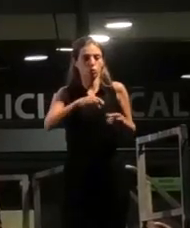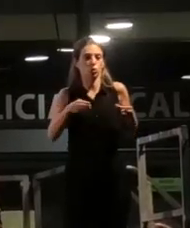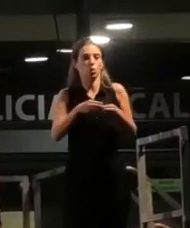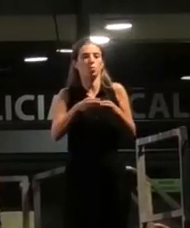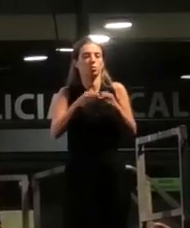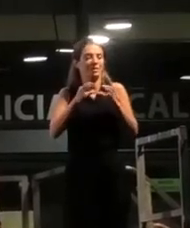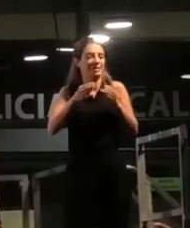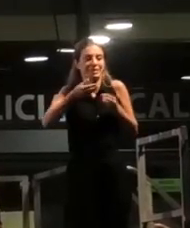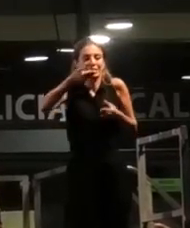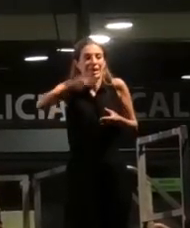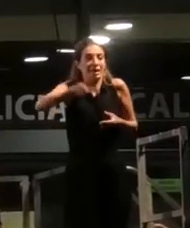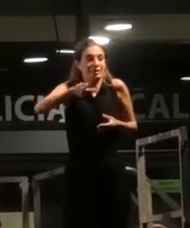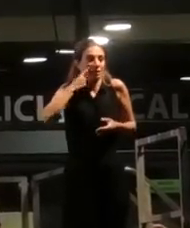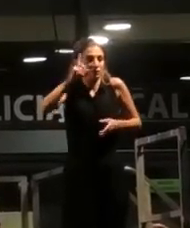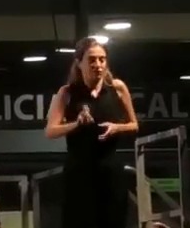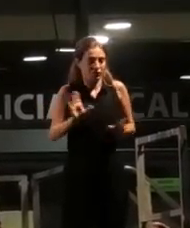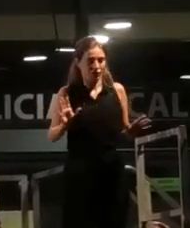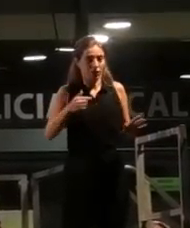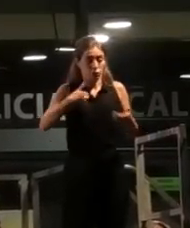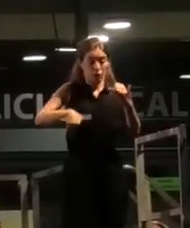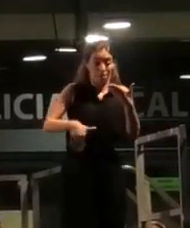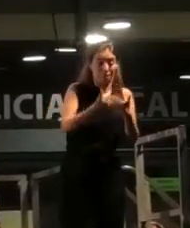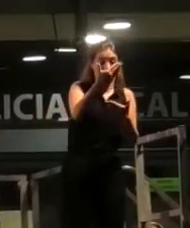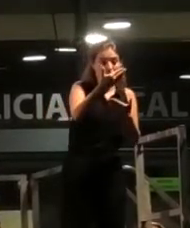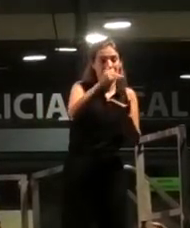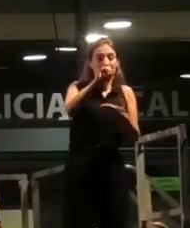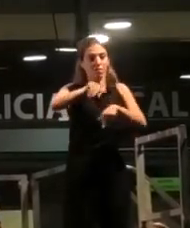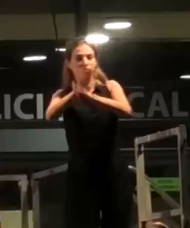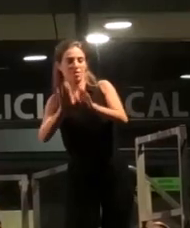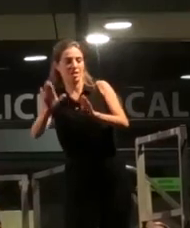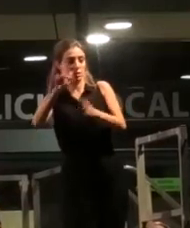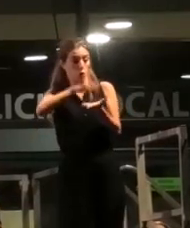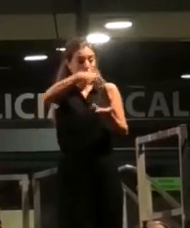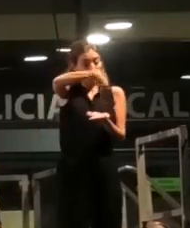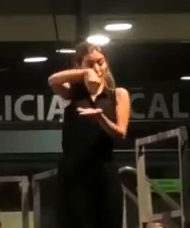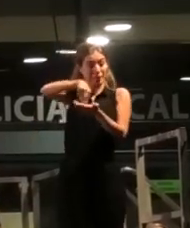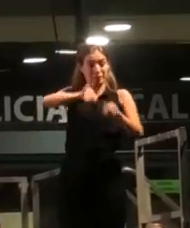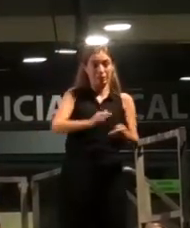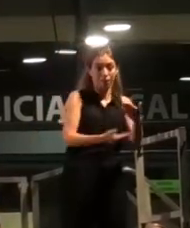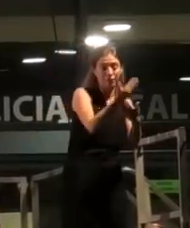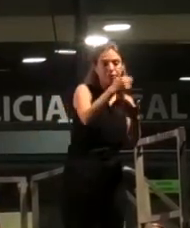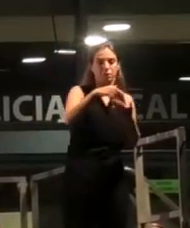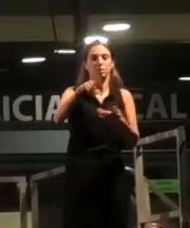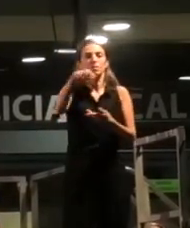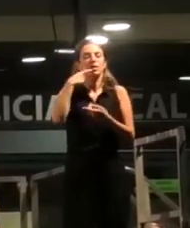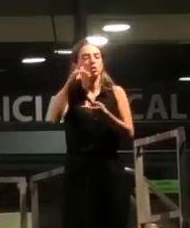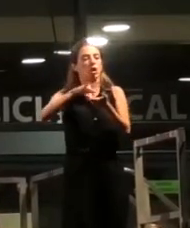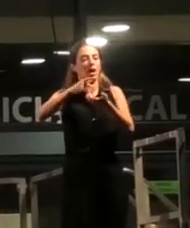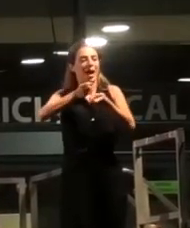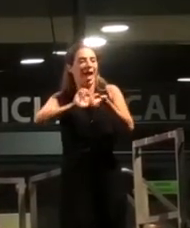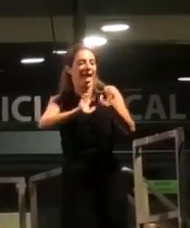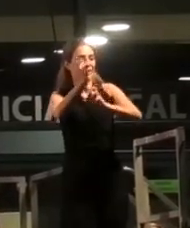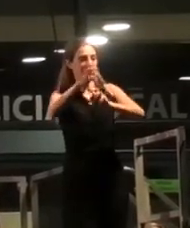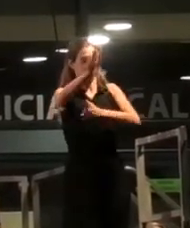imprescindibles. Nosaltres marquem l'inici i el final de les ballades, de les enceses que anem a la festa